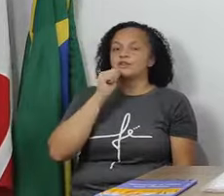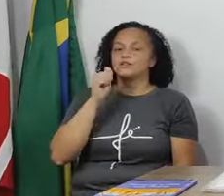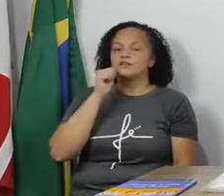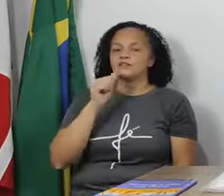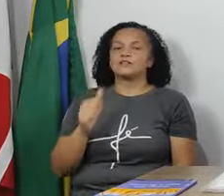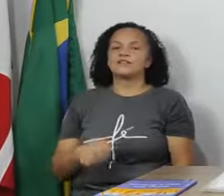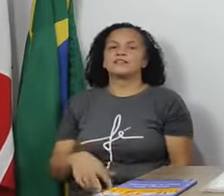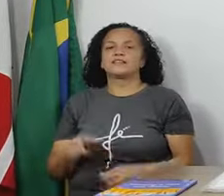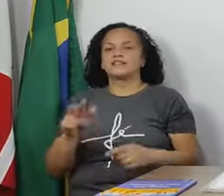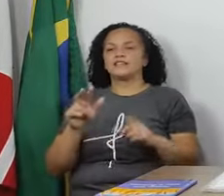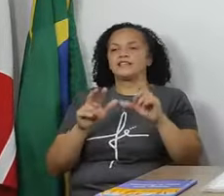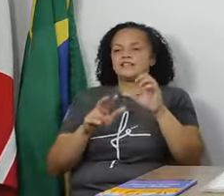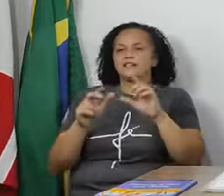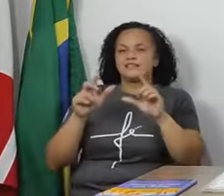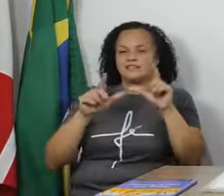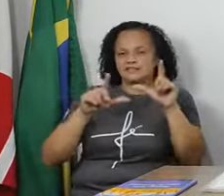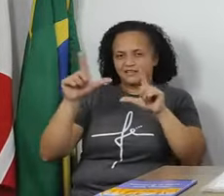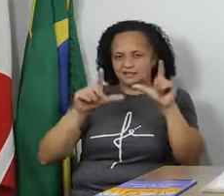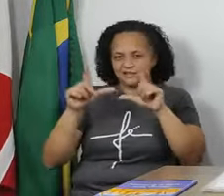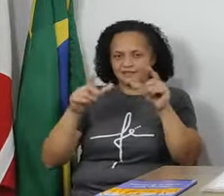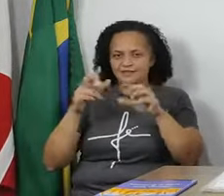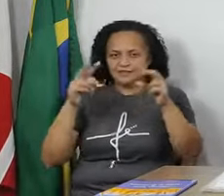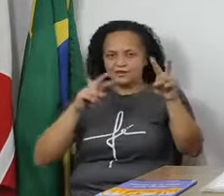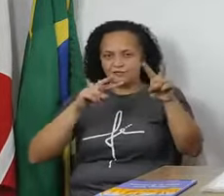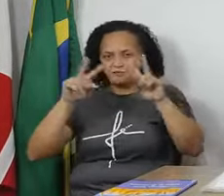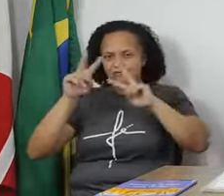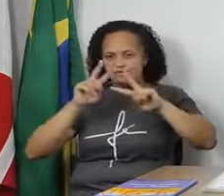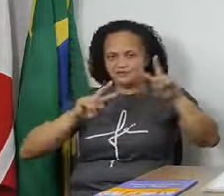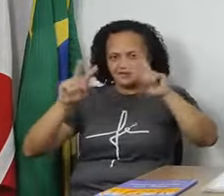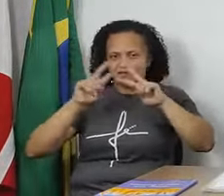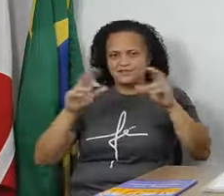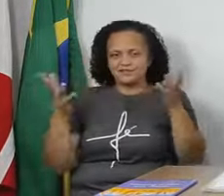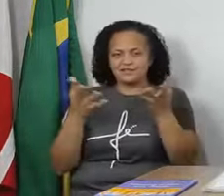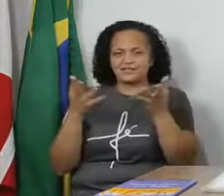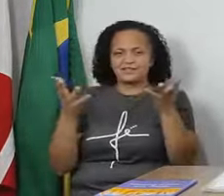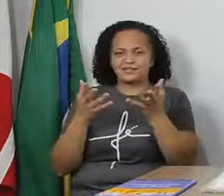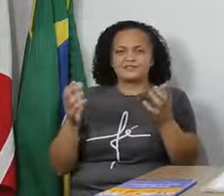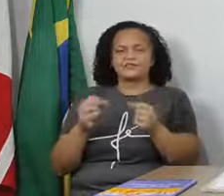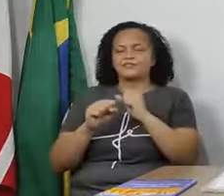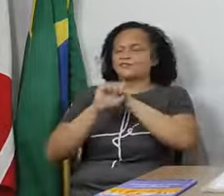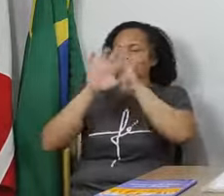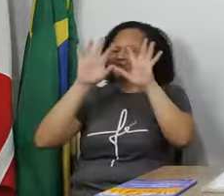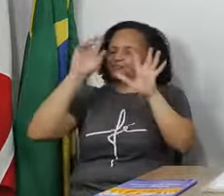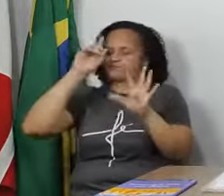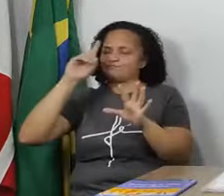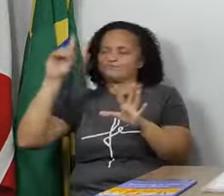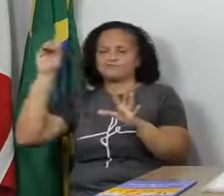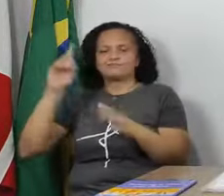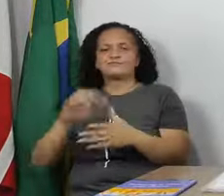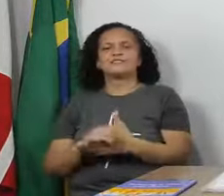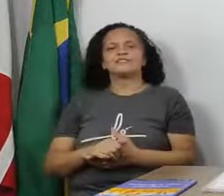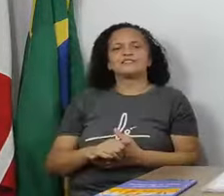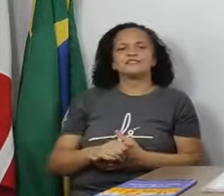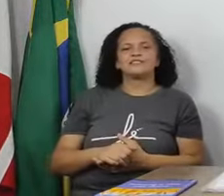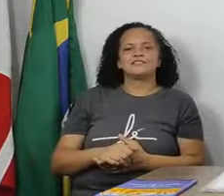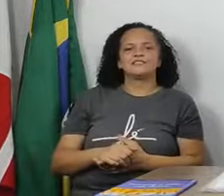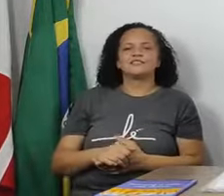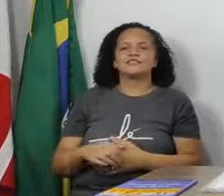lá em Campo Grande, Mato Grosso do Sul. Glória a Deus. Um abraço aí, seu Justino, Josi,